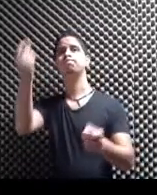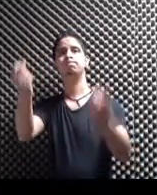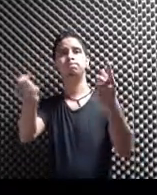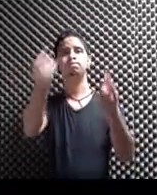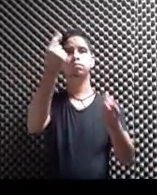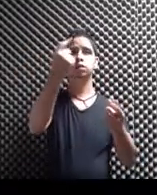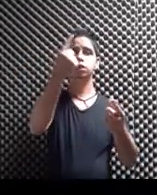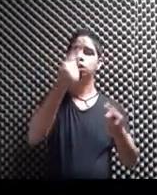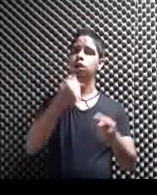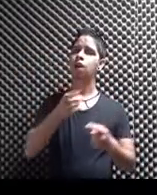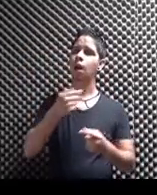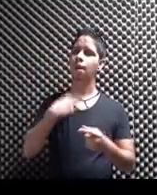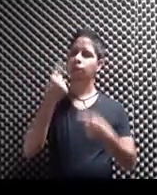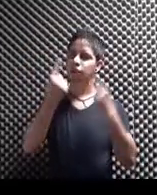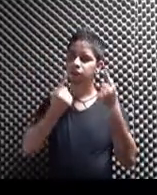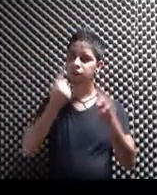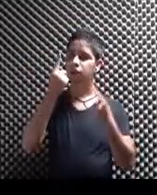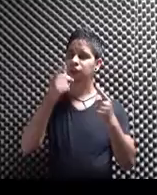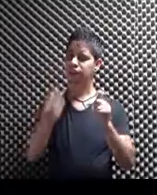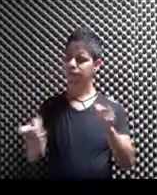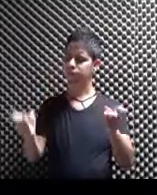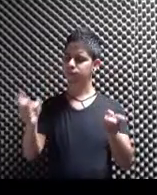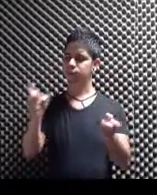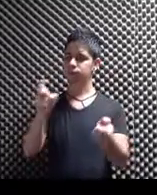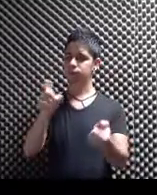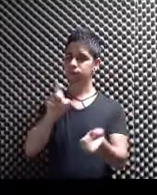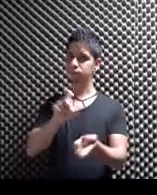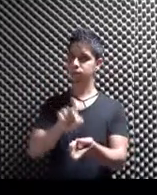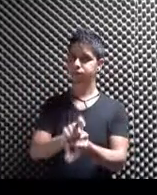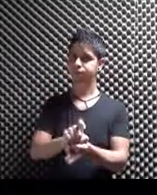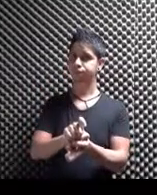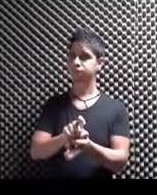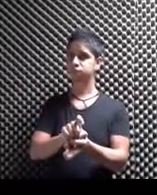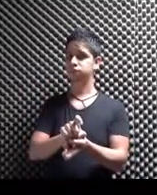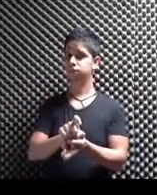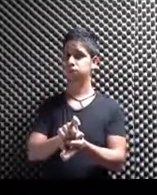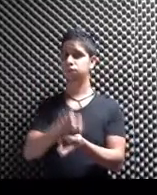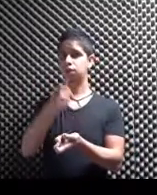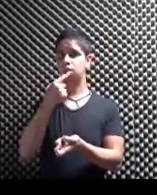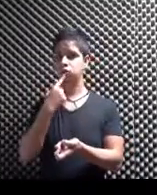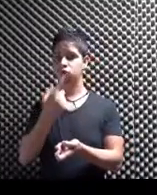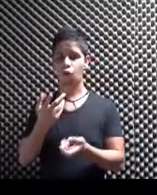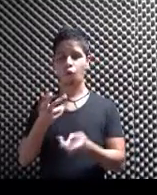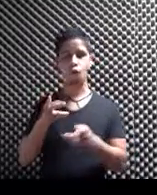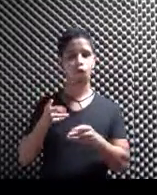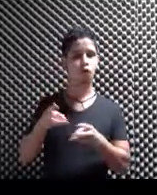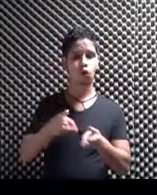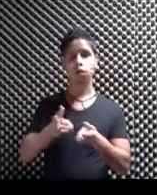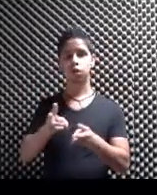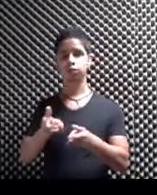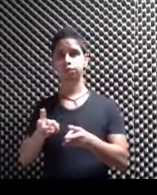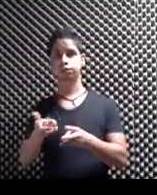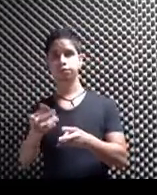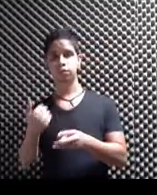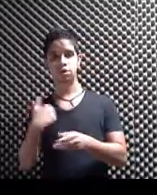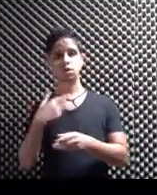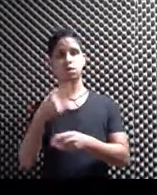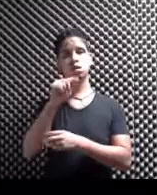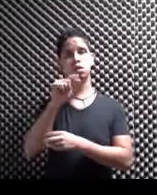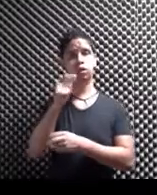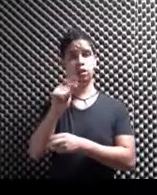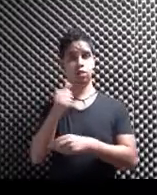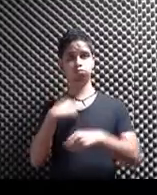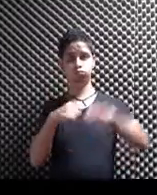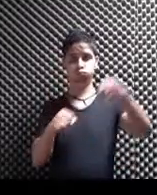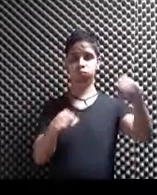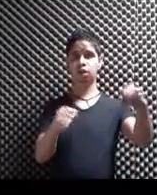tomen la iniciativa de cambiar lo que es su patrón si están texteando mientras